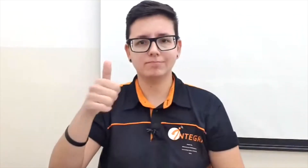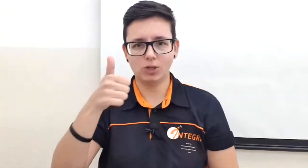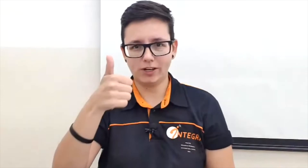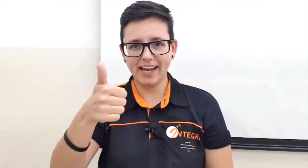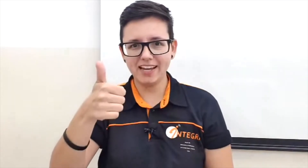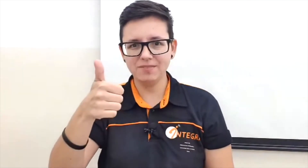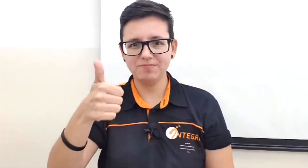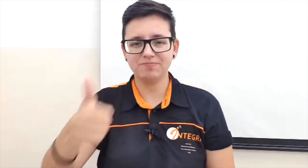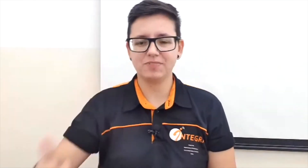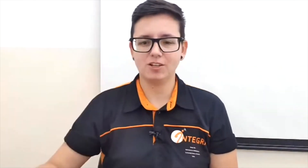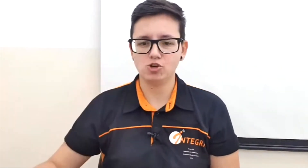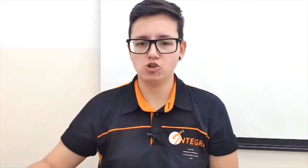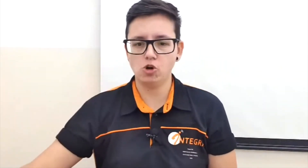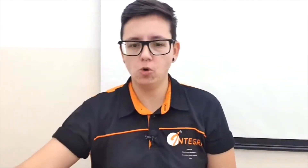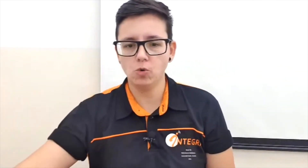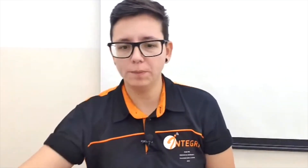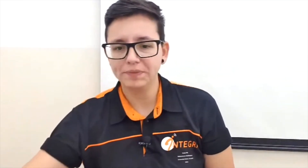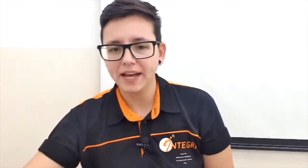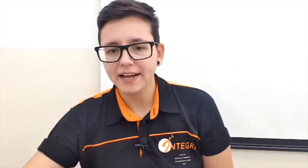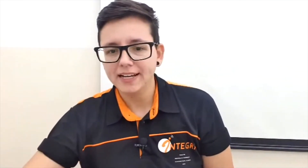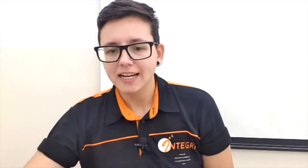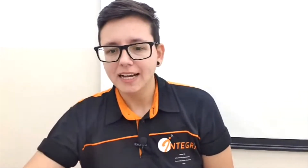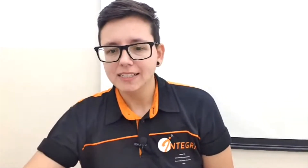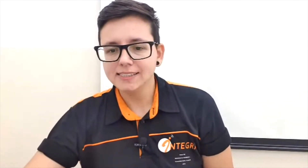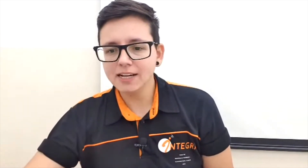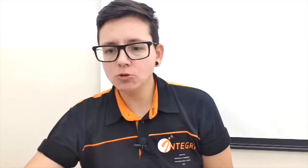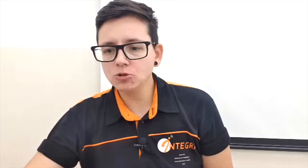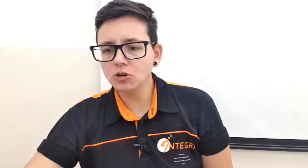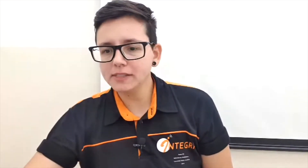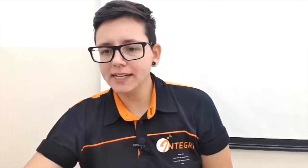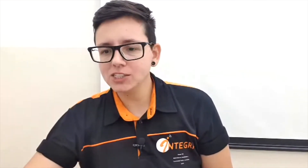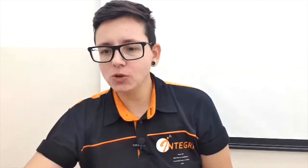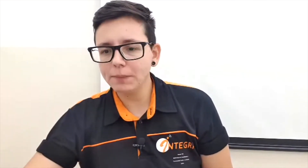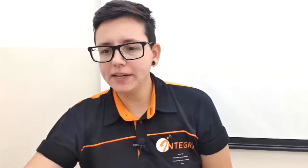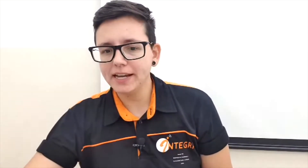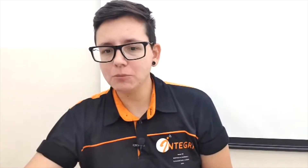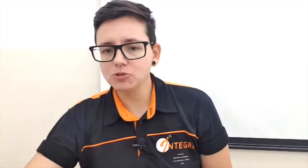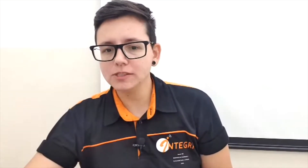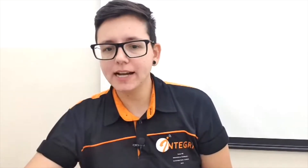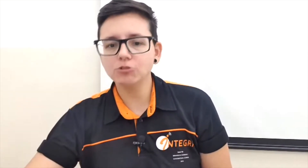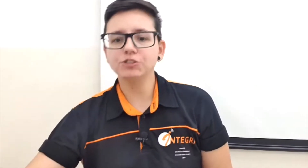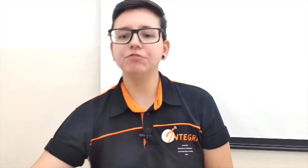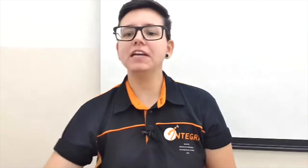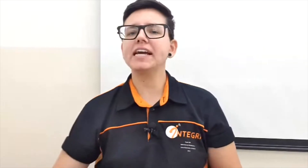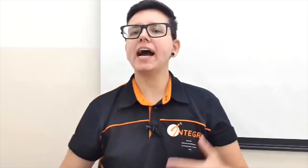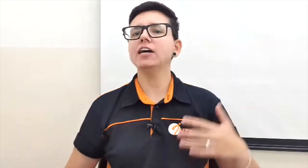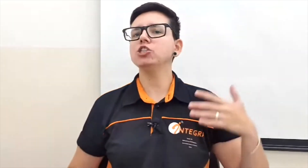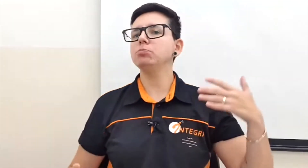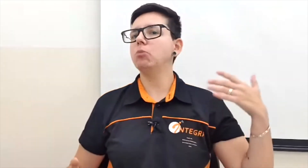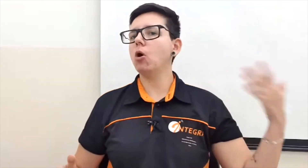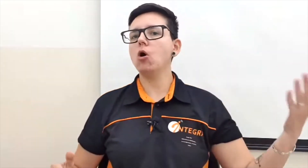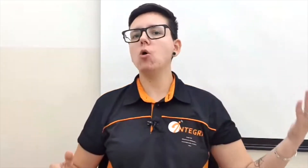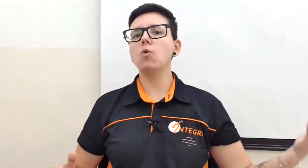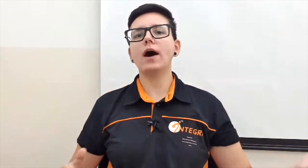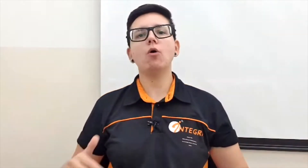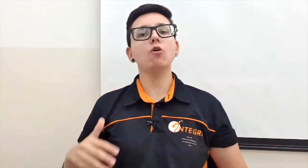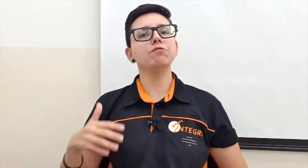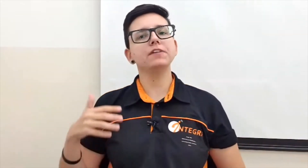Ok? Show! Segundo contexto, aprendemos o sinal de ficar de boa ou ficar